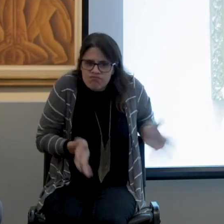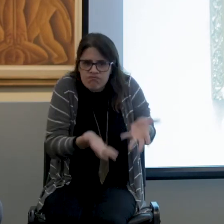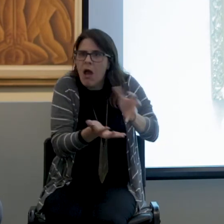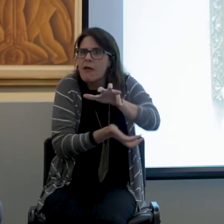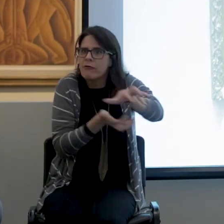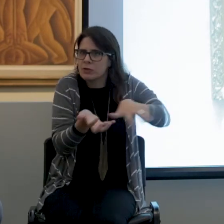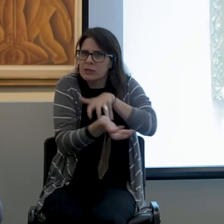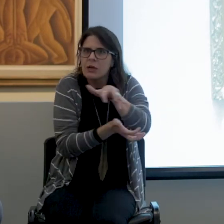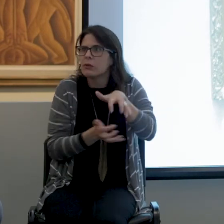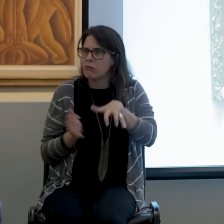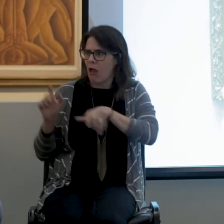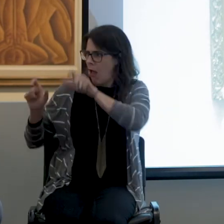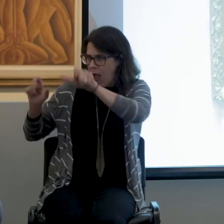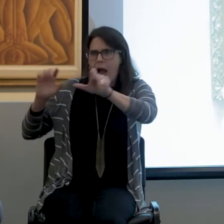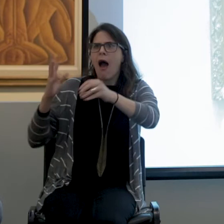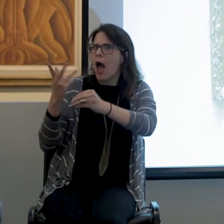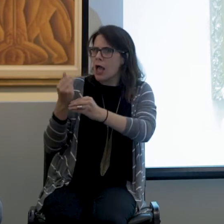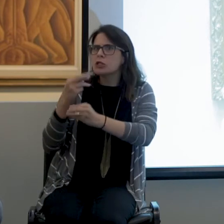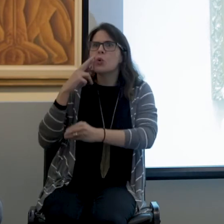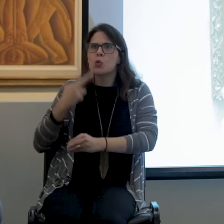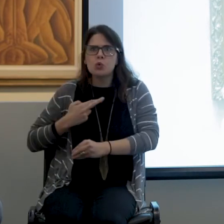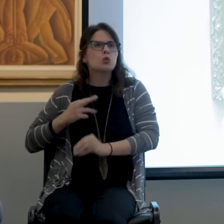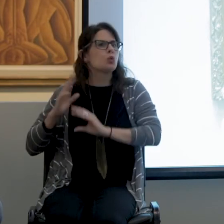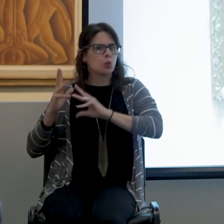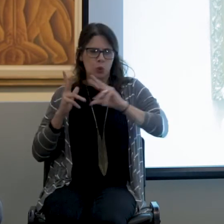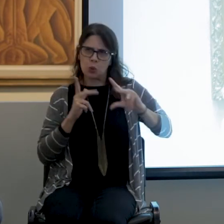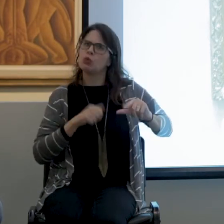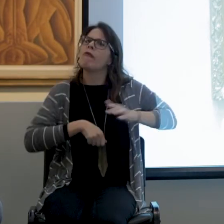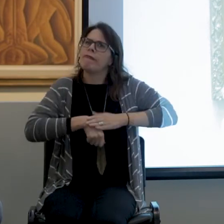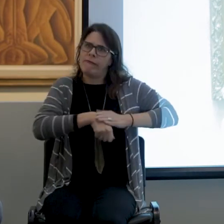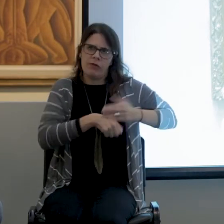artistas soviéticos, russos, ou soviéticos, sei lá.